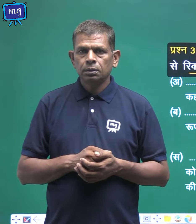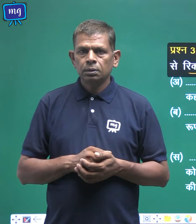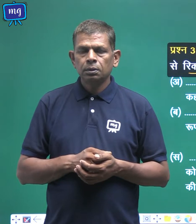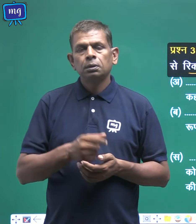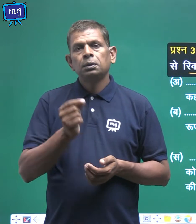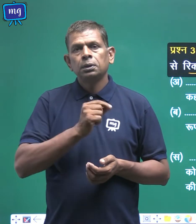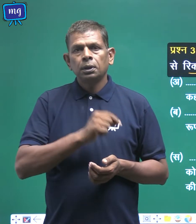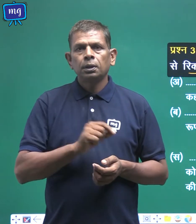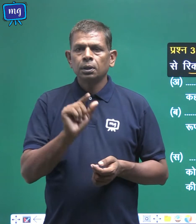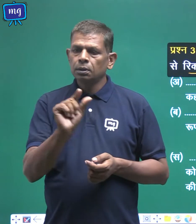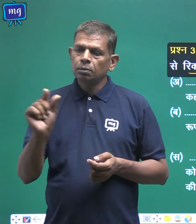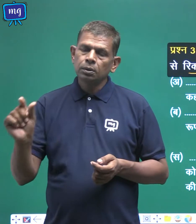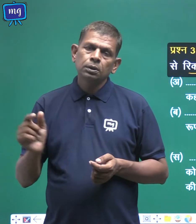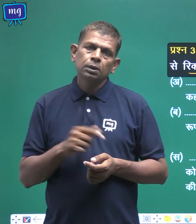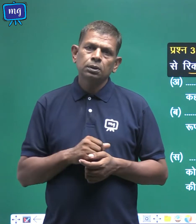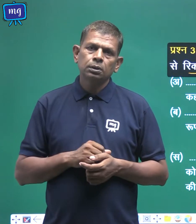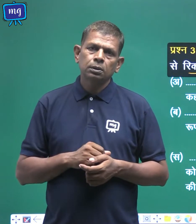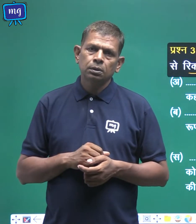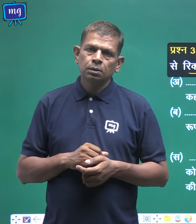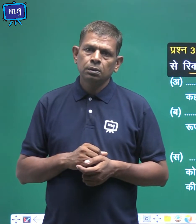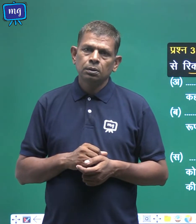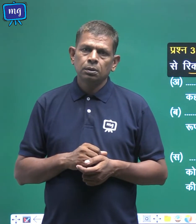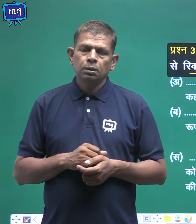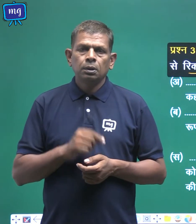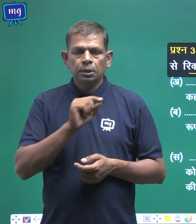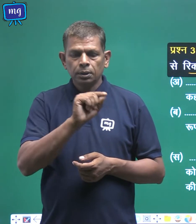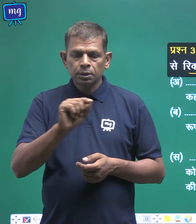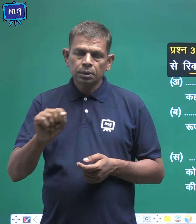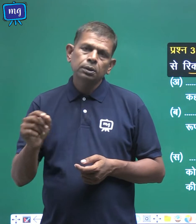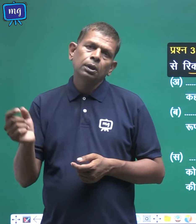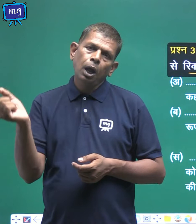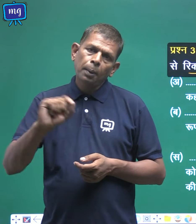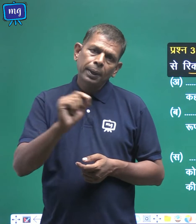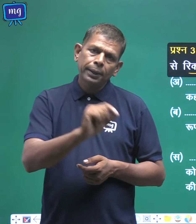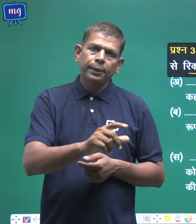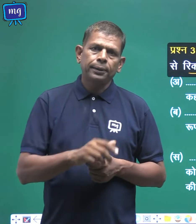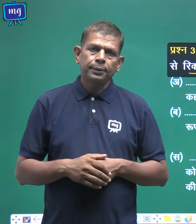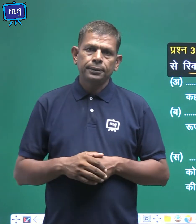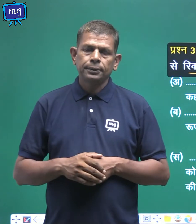दिए गए शब्दों की सहायता से रिक्त स्थान भरने हैं।